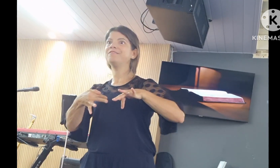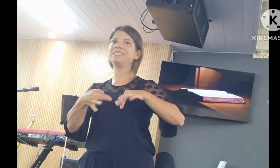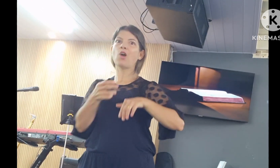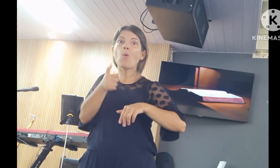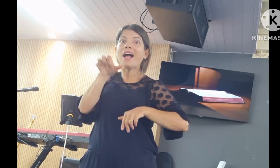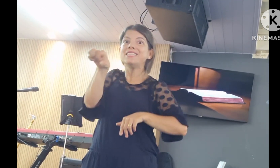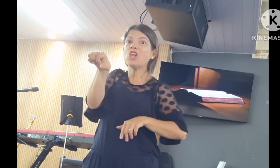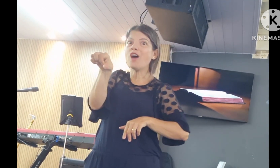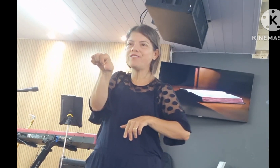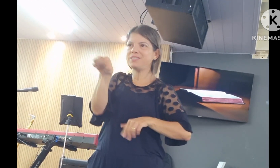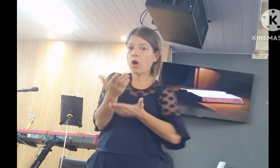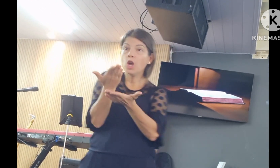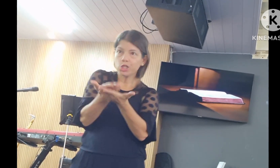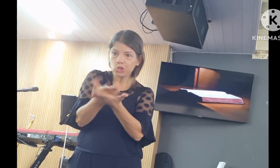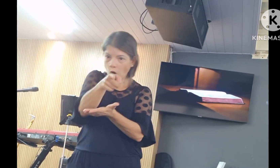Mas domingo